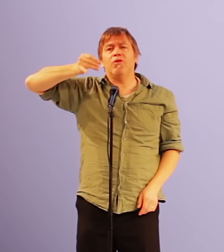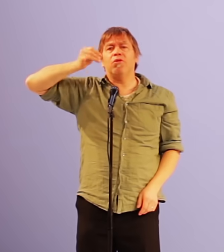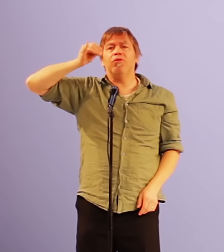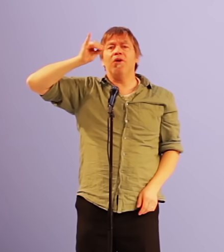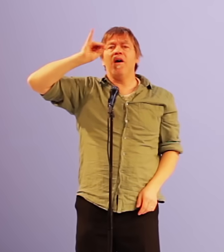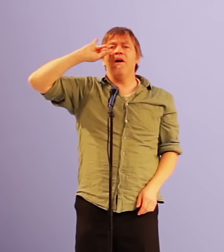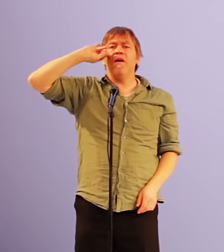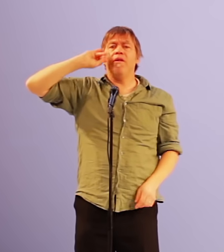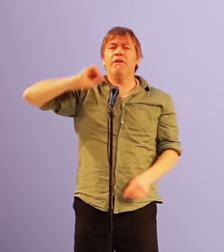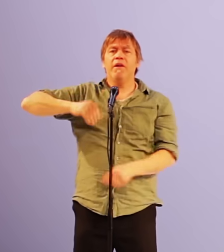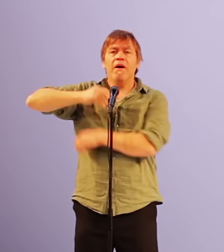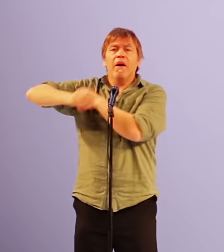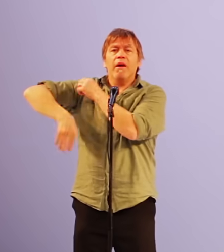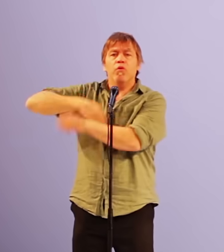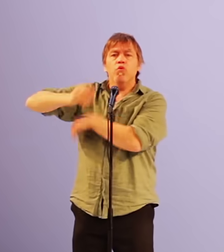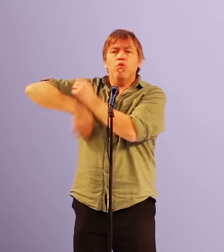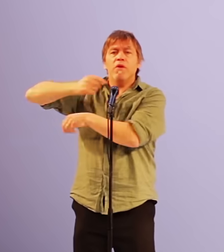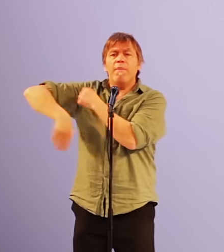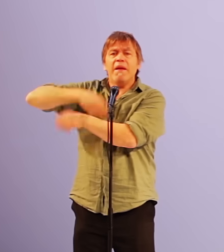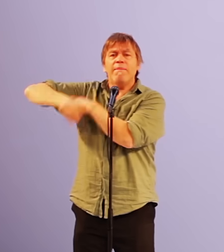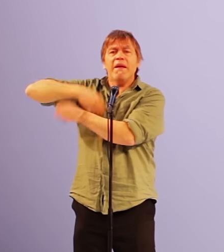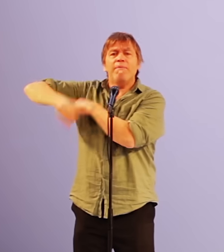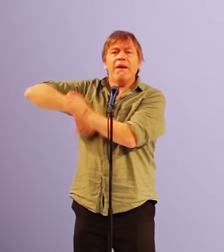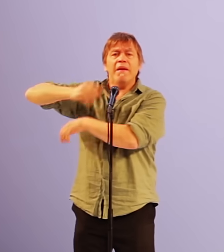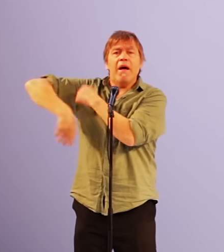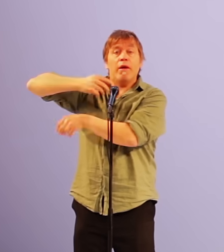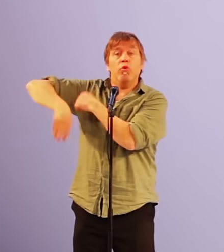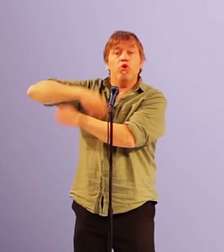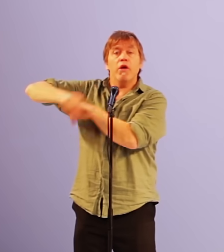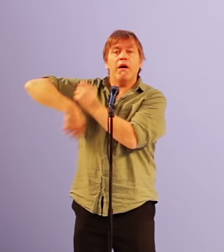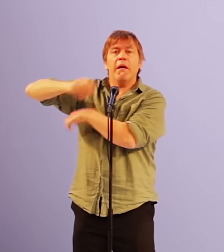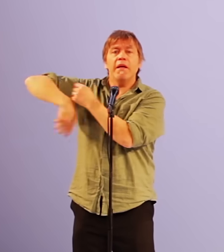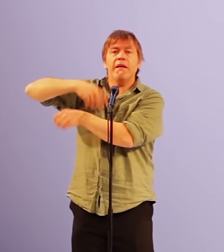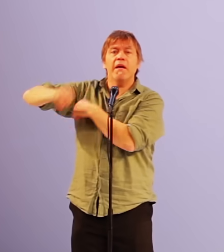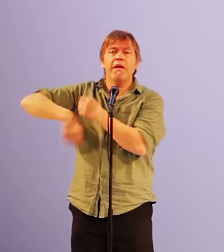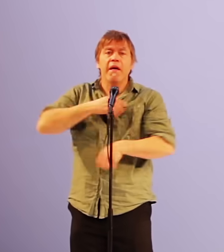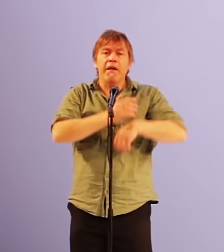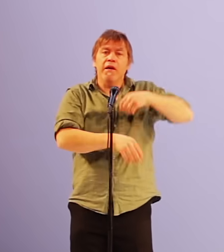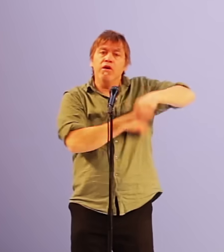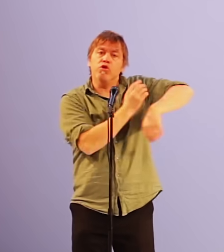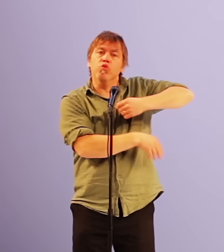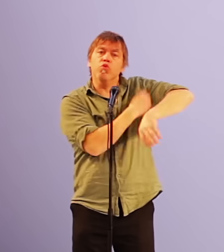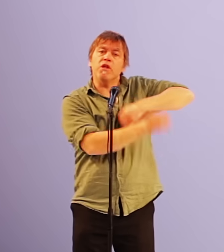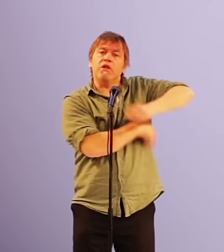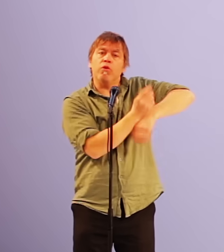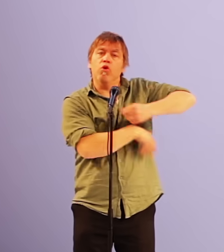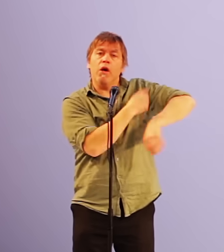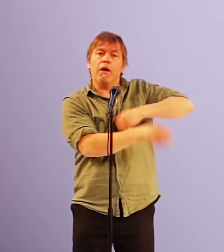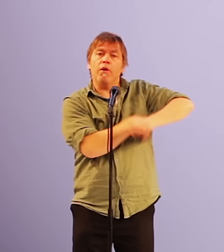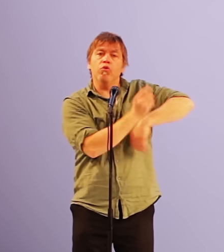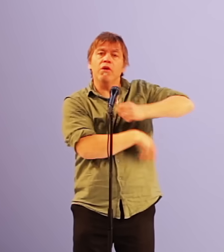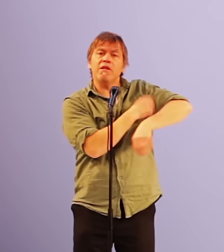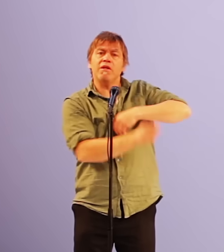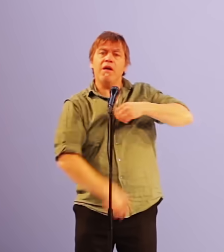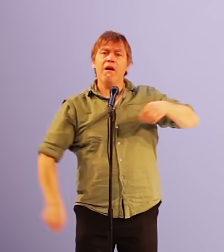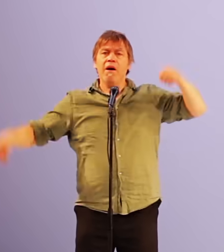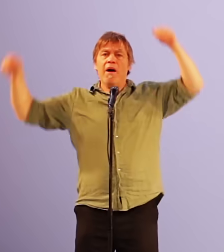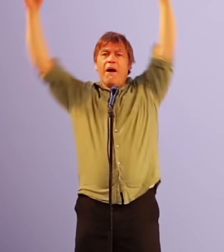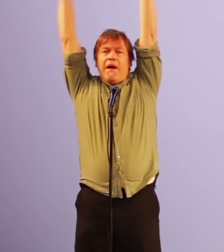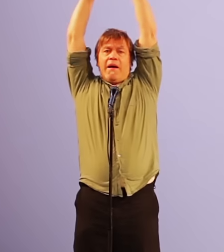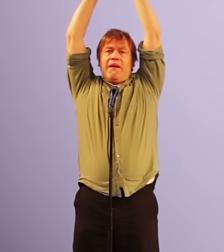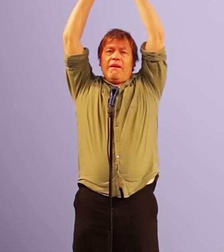joi torttukahaavit, ruune peri peri peri, runoja keri keri keri, suuresta